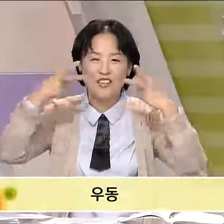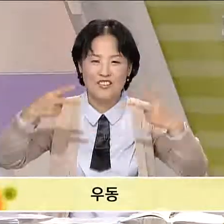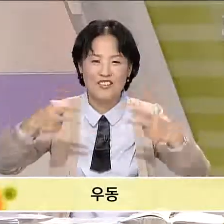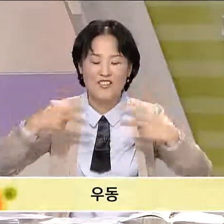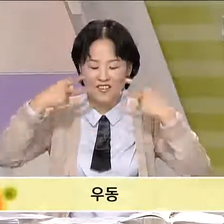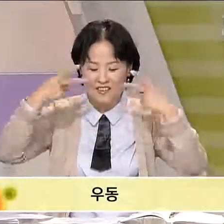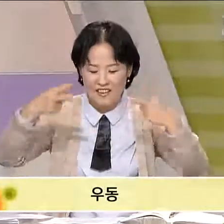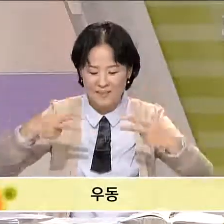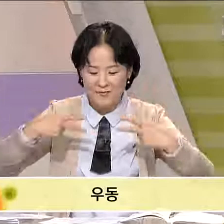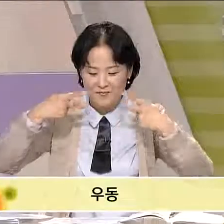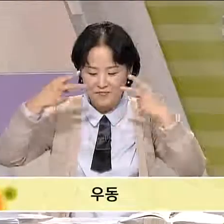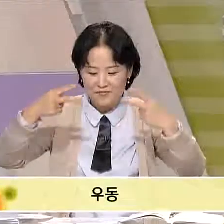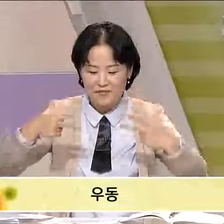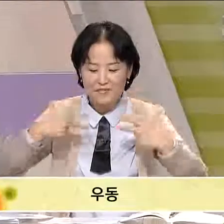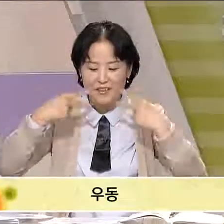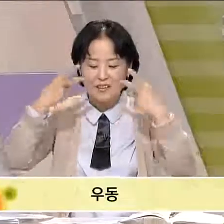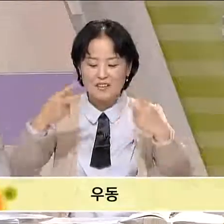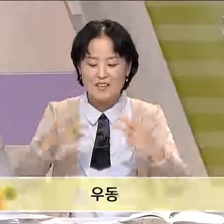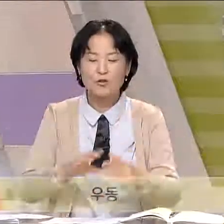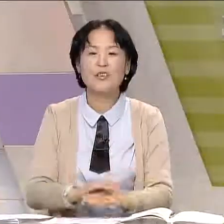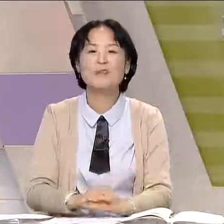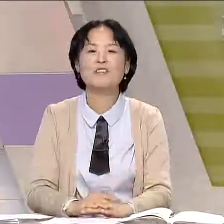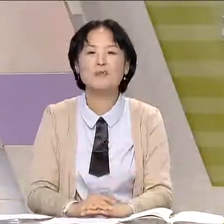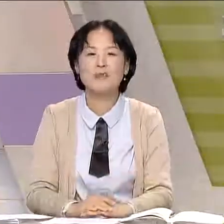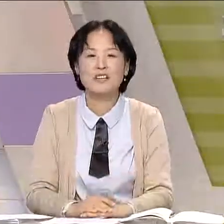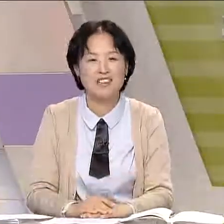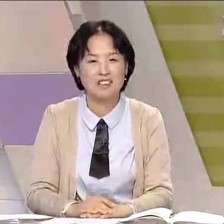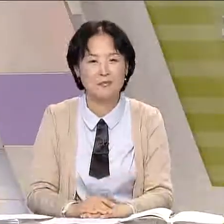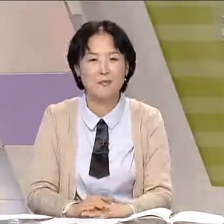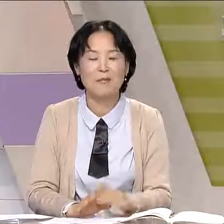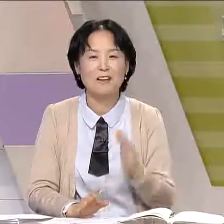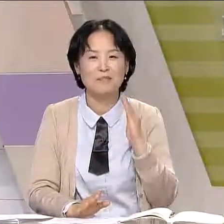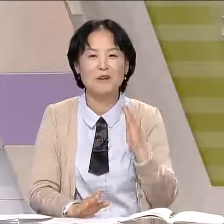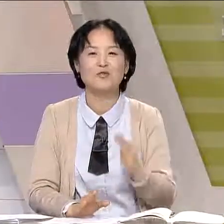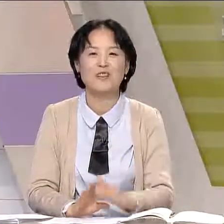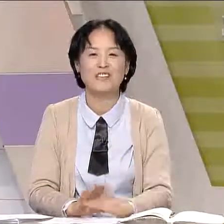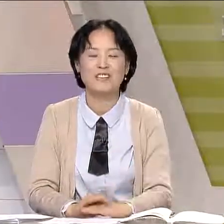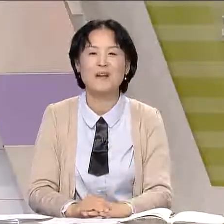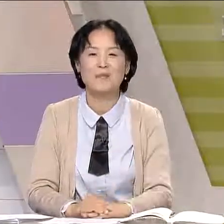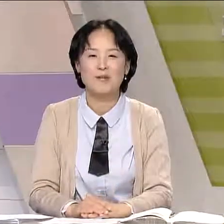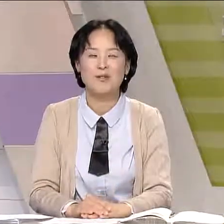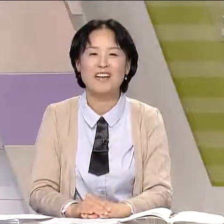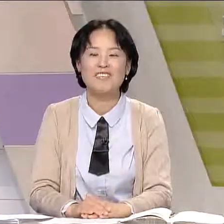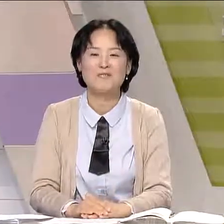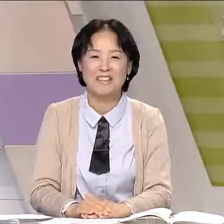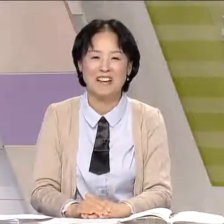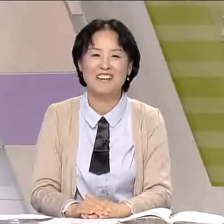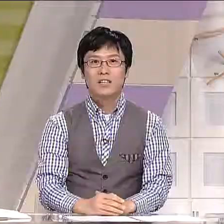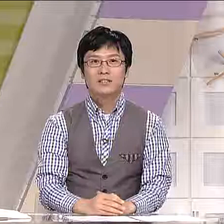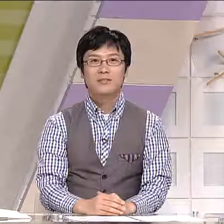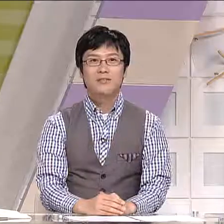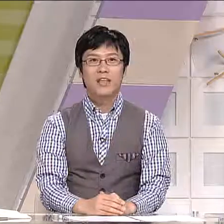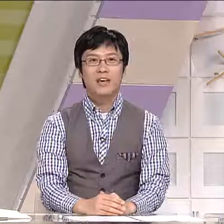되겠죠. 우리 김현철 선생님께 다시 한번 방금 배운 수화들 배워보도록 하겠습니다. 네.